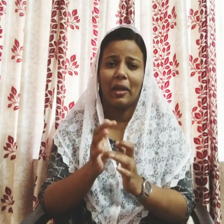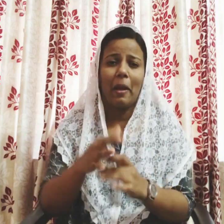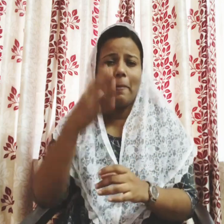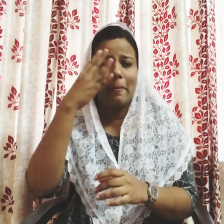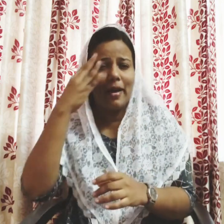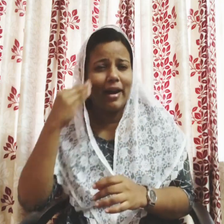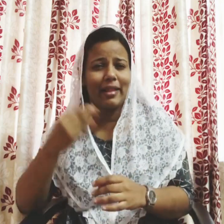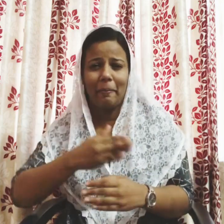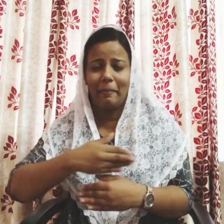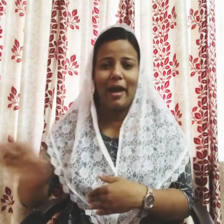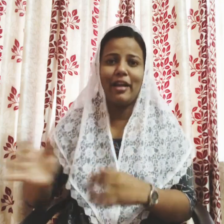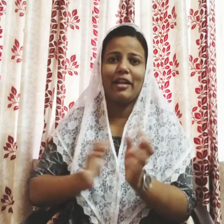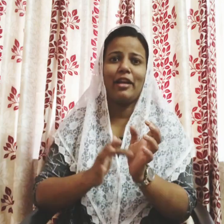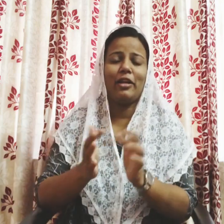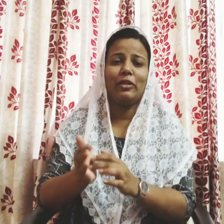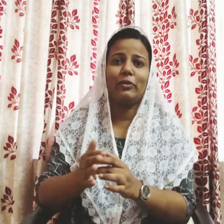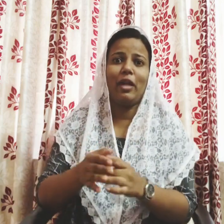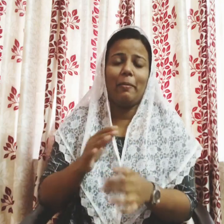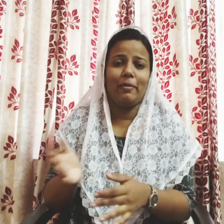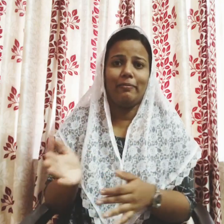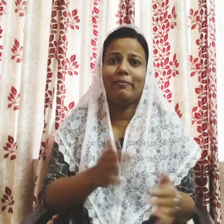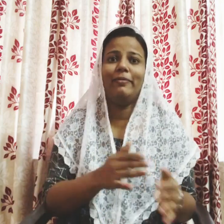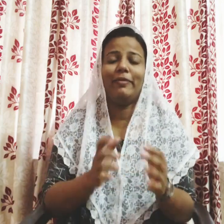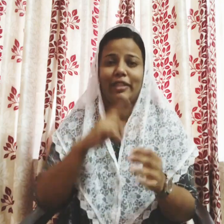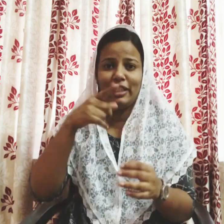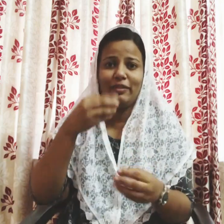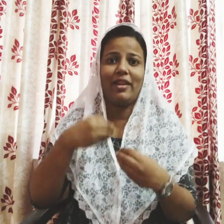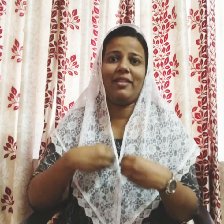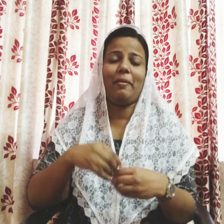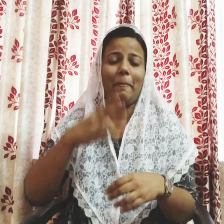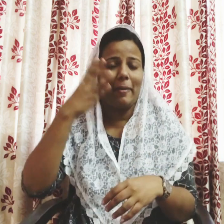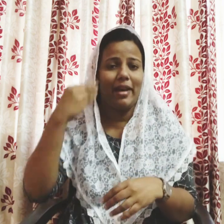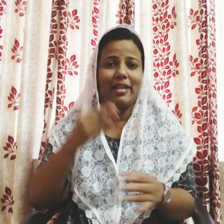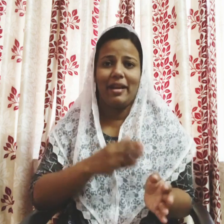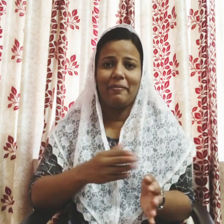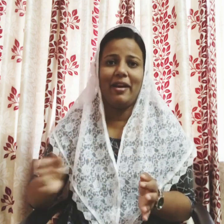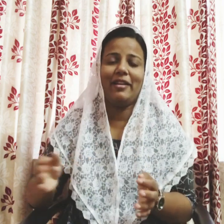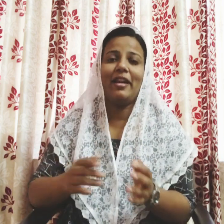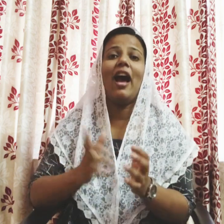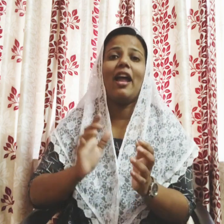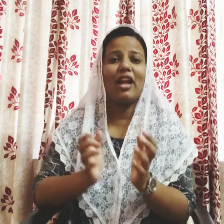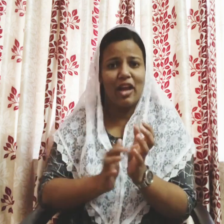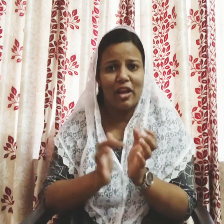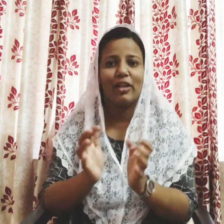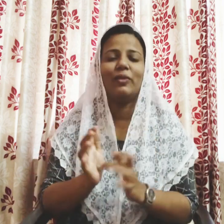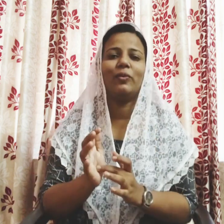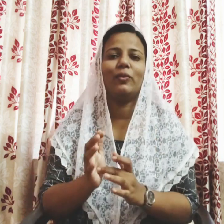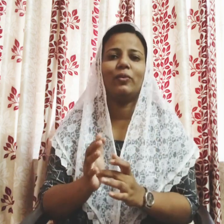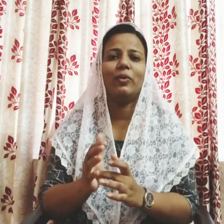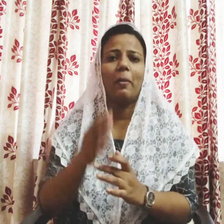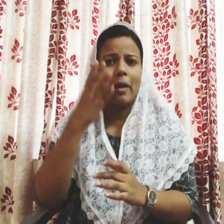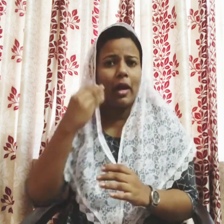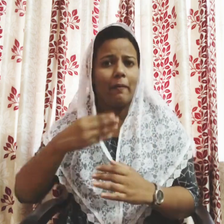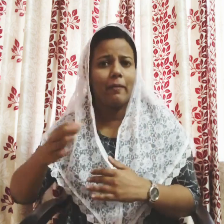മരണത്തിൽ നിന്നുള്ള നീക്കുപോക്കുകൾ കർത്താവായ യഹോവയ്ക്കുള്ളൂ. അതെ, മരണത്തിൽ നിന്നുള്ള നീക്കുപോക്കുകൾ നമ്മുടെ കർത്താവാണ് ചെയ്തു തന്നത്. അമേൻ. അവൻ